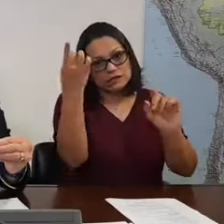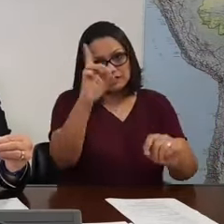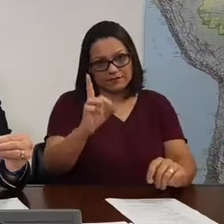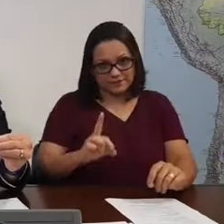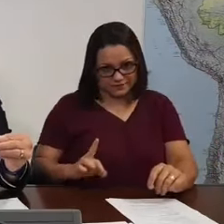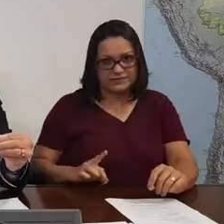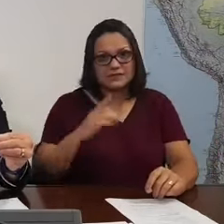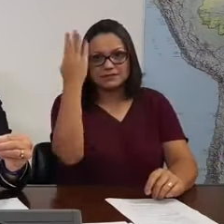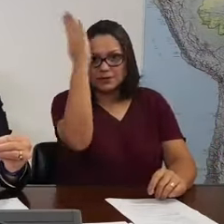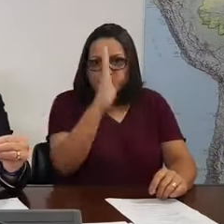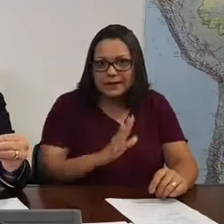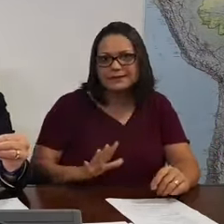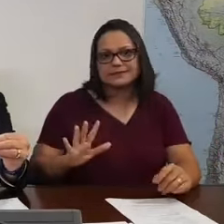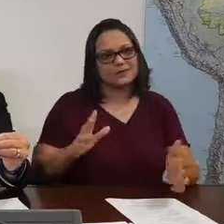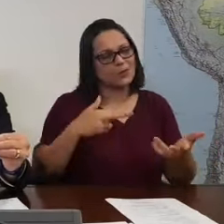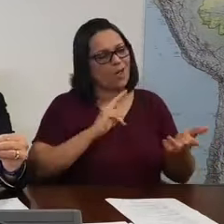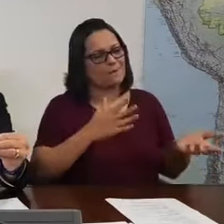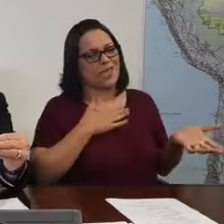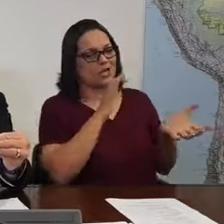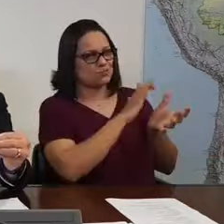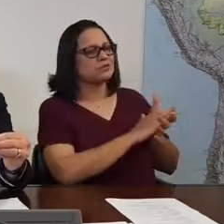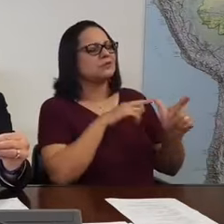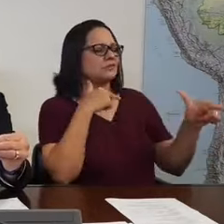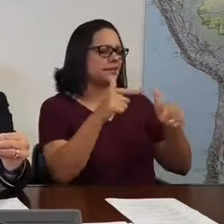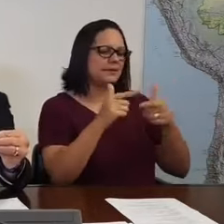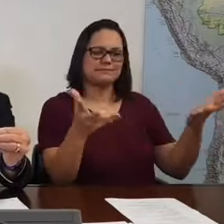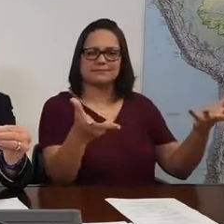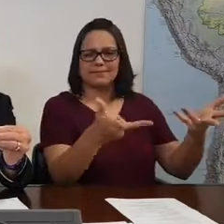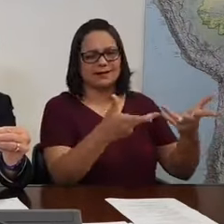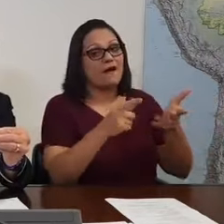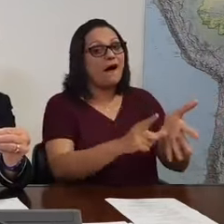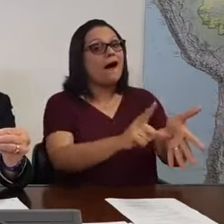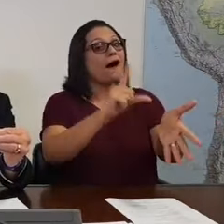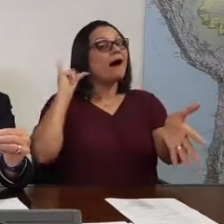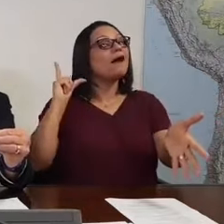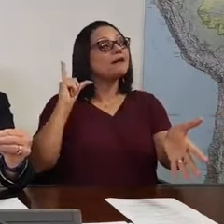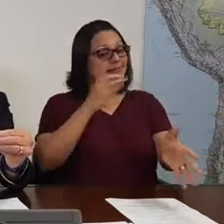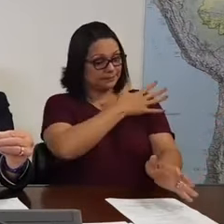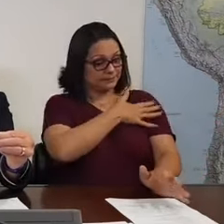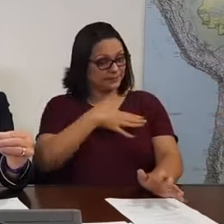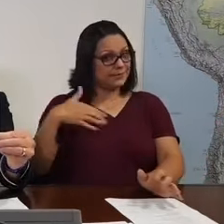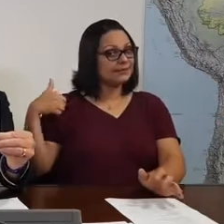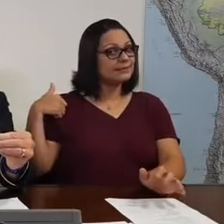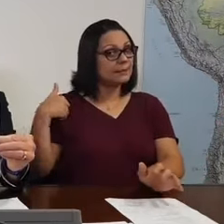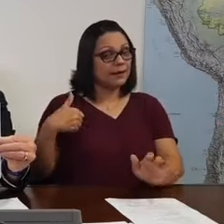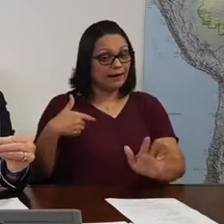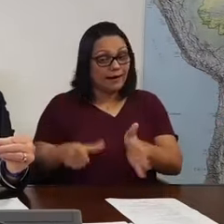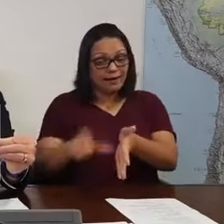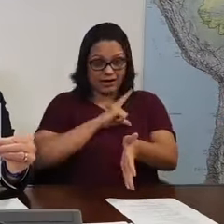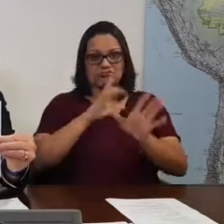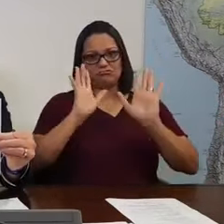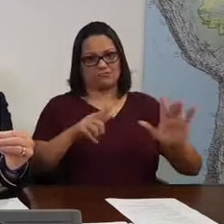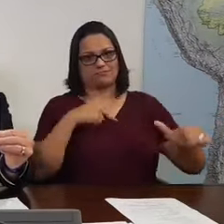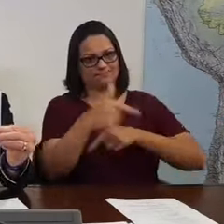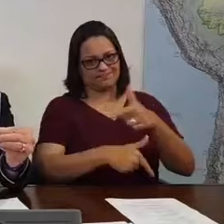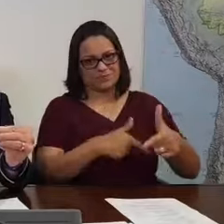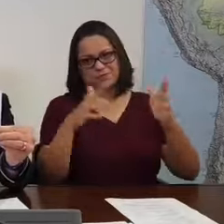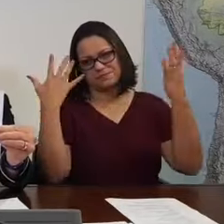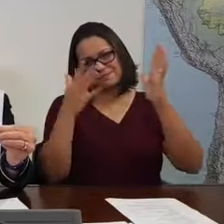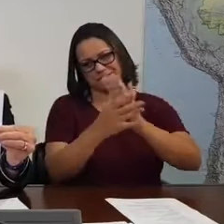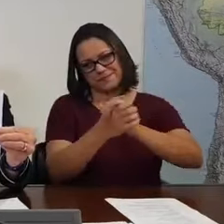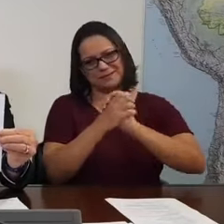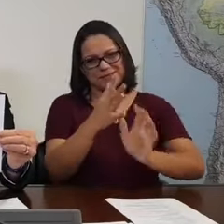deficiência no Brasil. Não é porque a minha esposa não faz um trabalho maravilhoso antes mesmo de ser primeira dama. Então, parabéns à